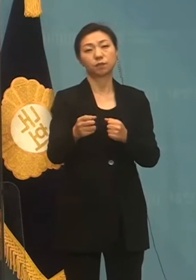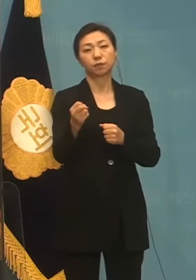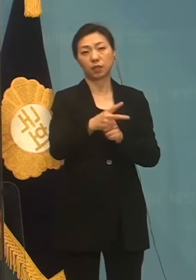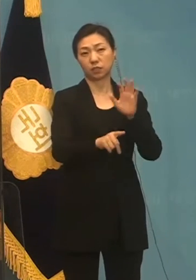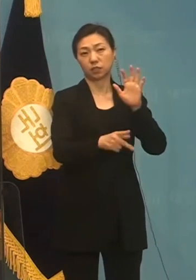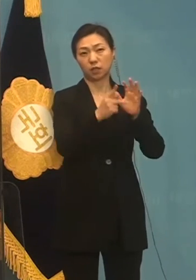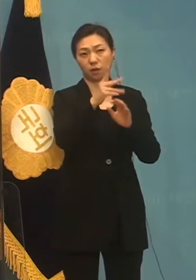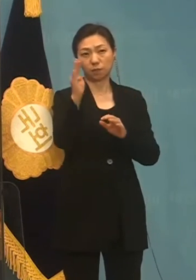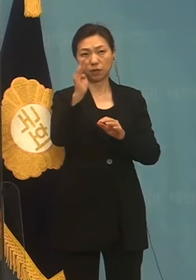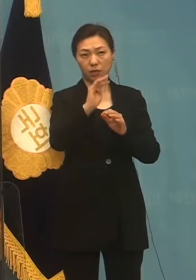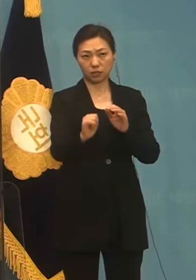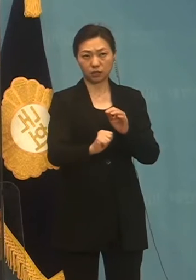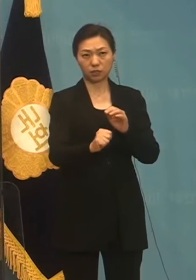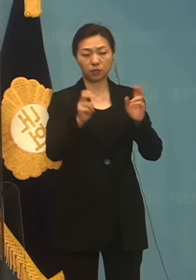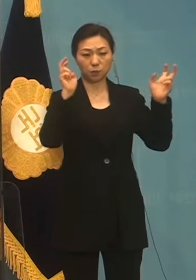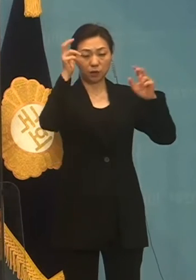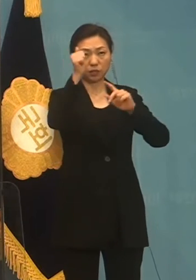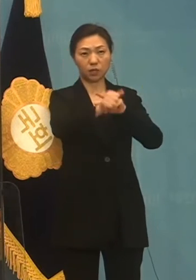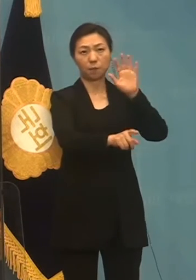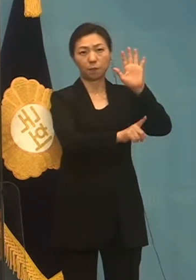KBS 사장 공모 과정에서